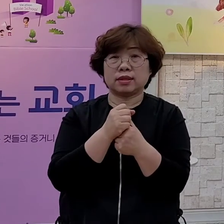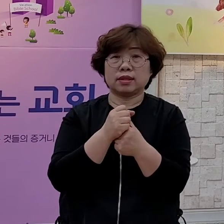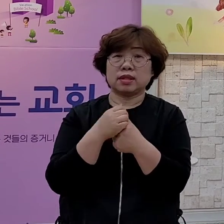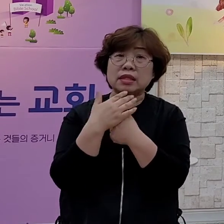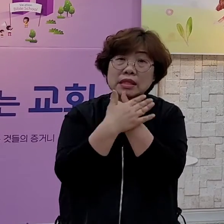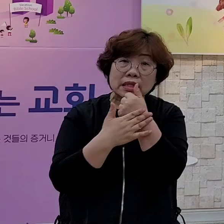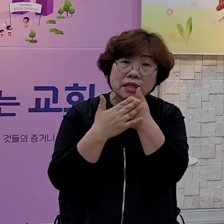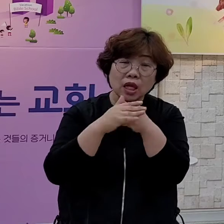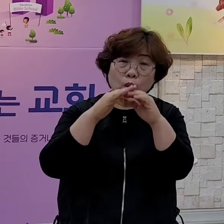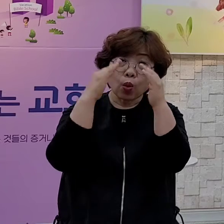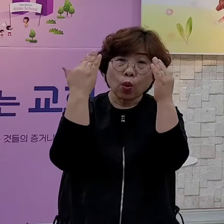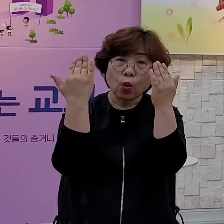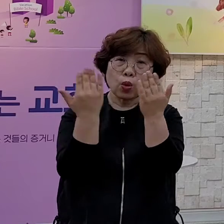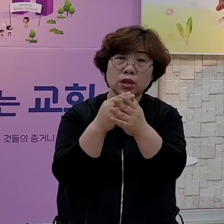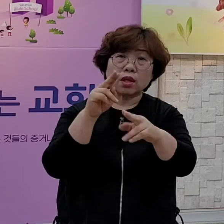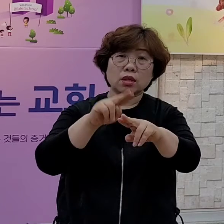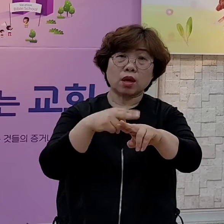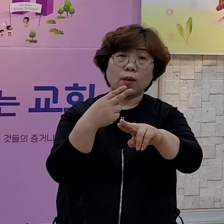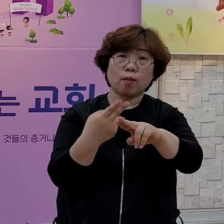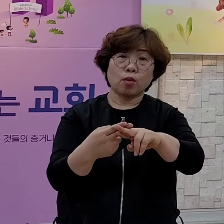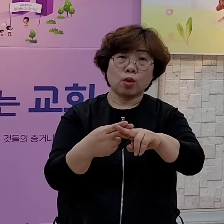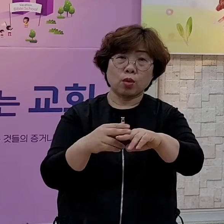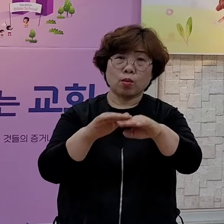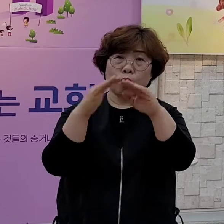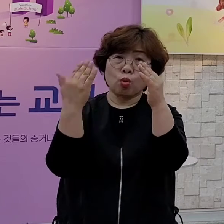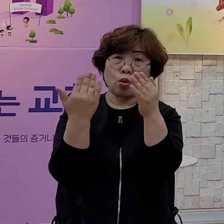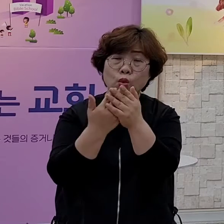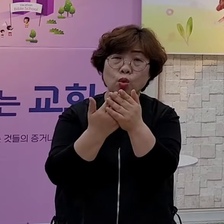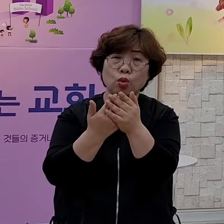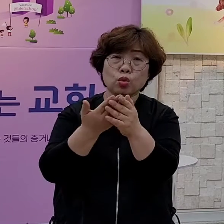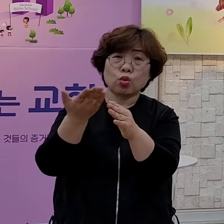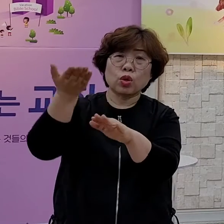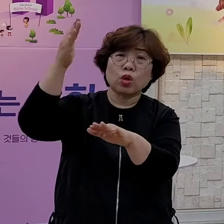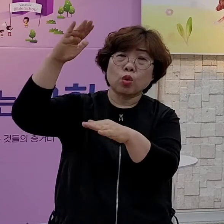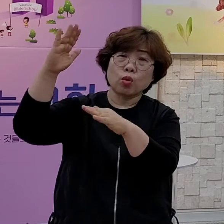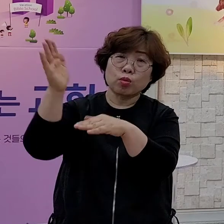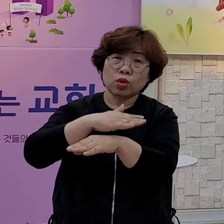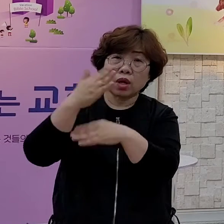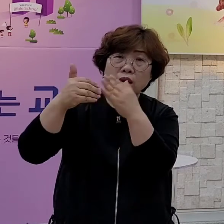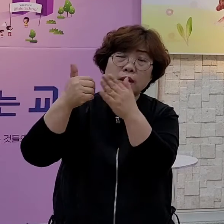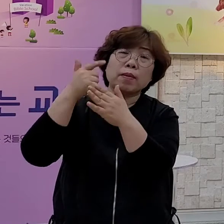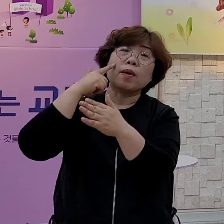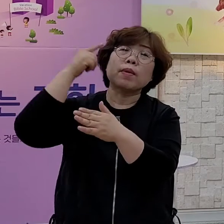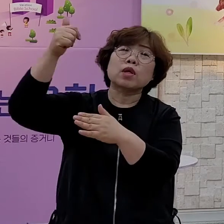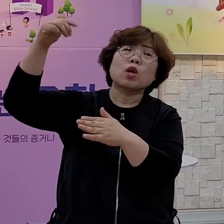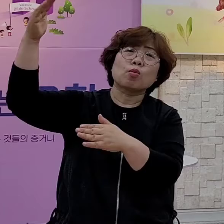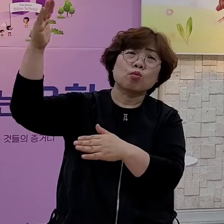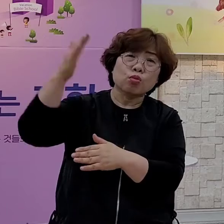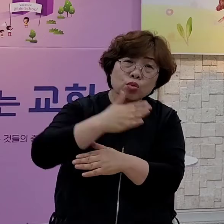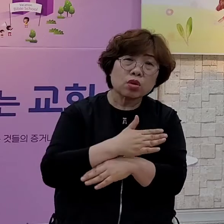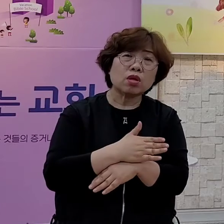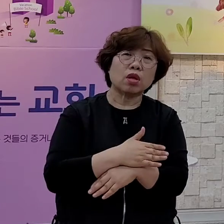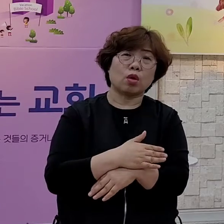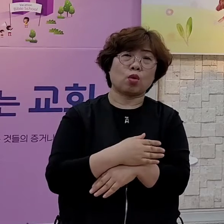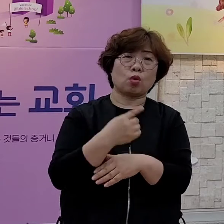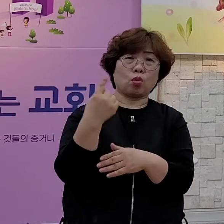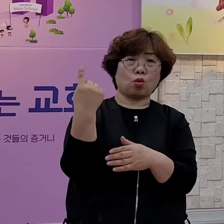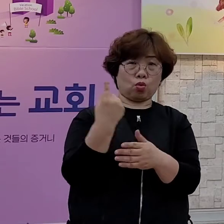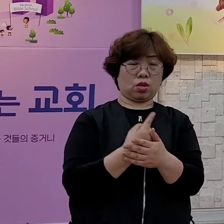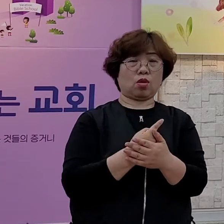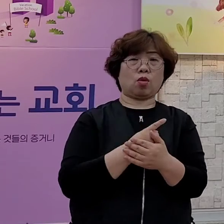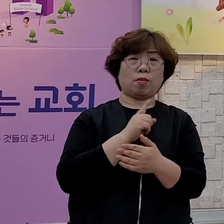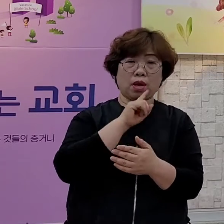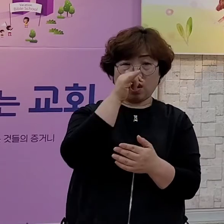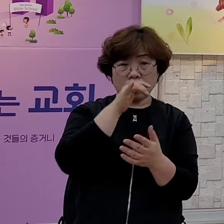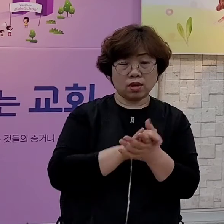온전한 선물이 다 위로부터 그 빛들의 아버지께로부터 내려온다라고 말씀하고 있지